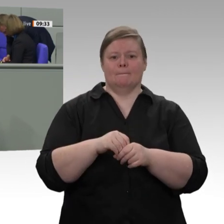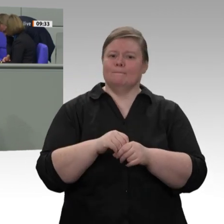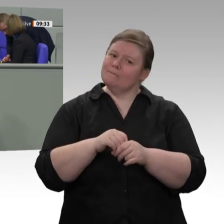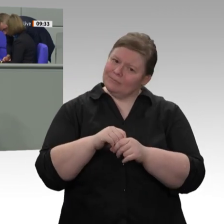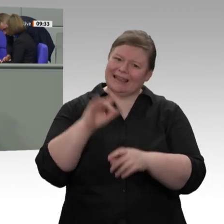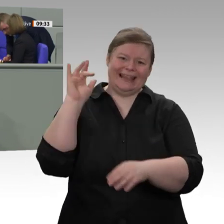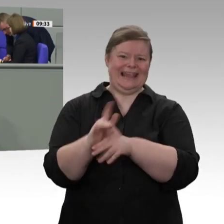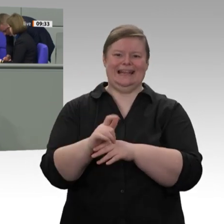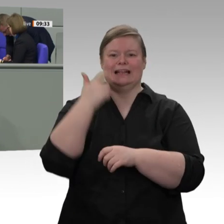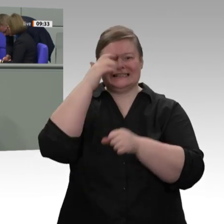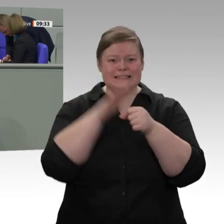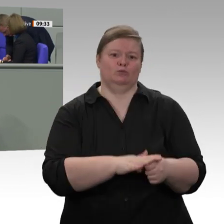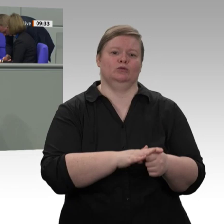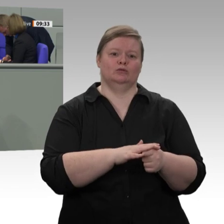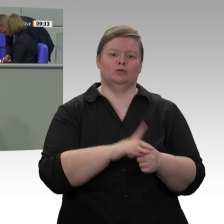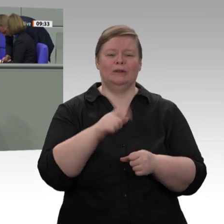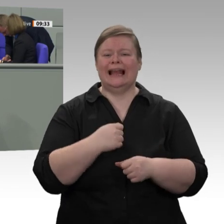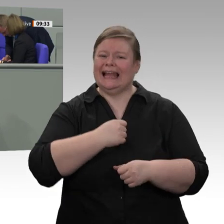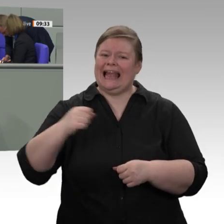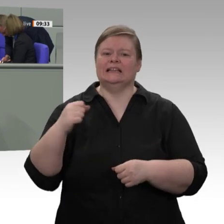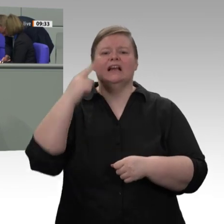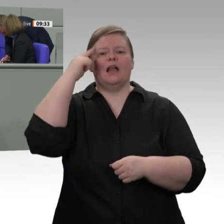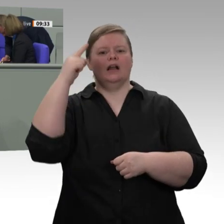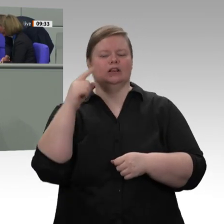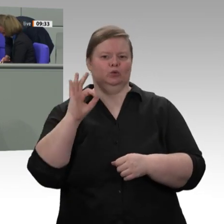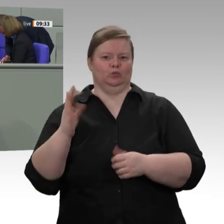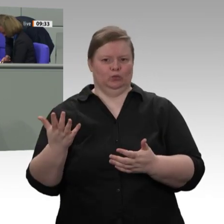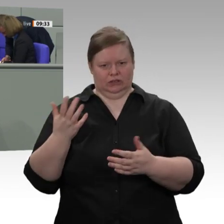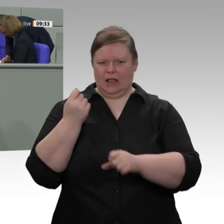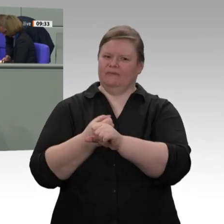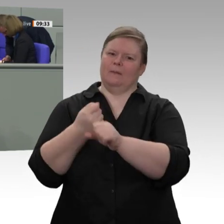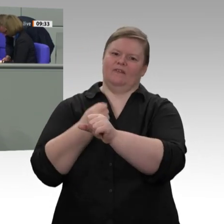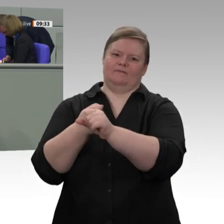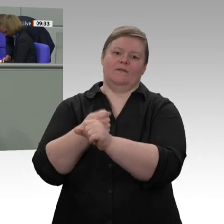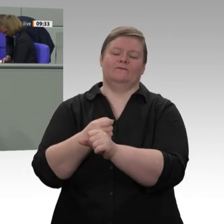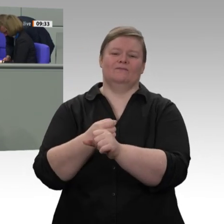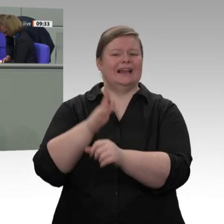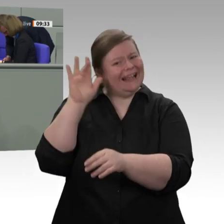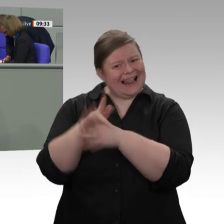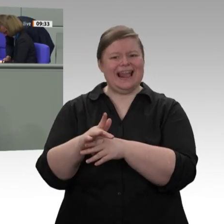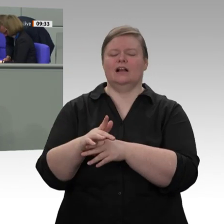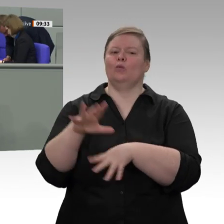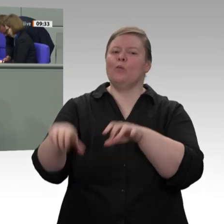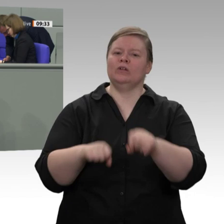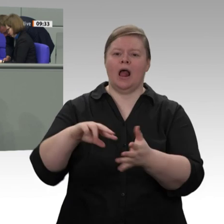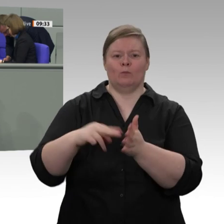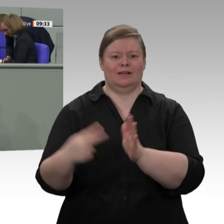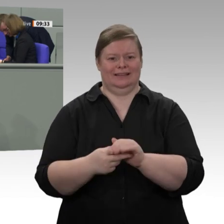wir weggesperrt und als vaterlandslose Gesellen diffamiert. Und weil wir den Rassenwahn